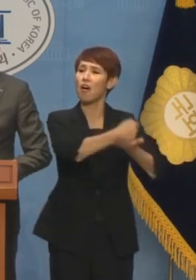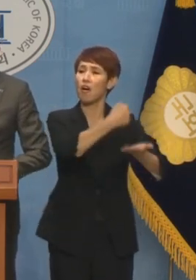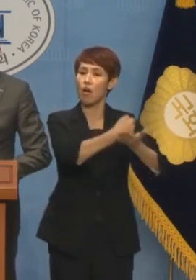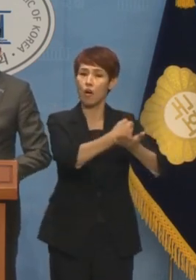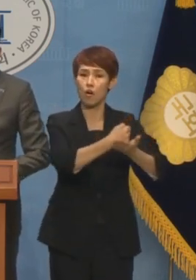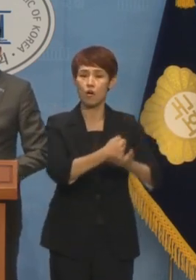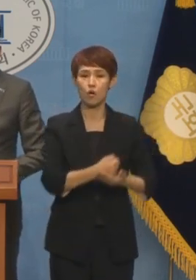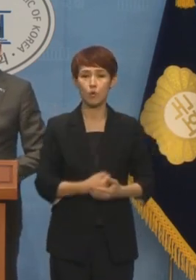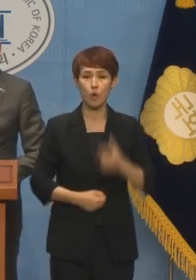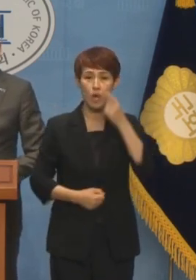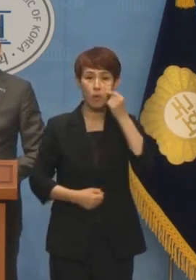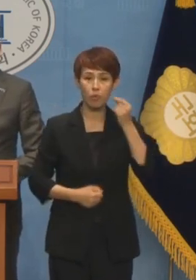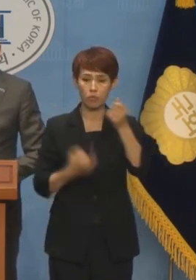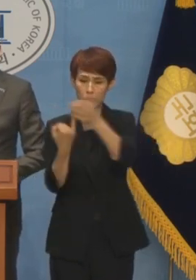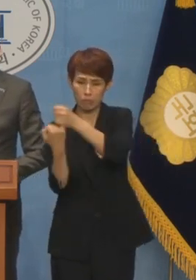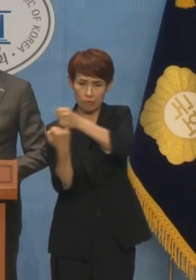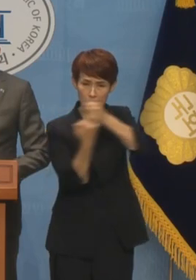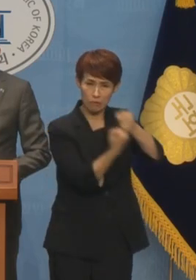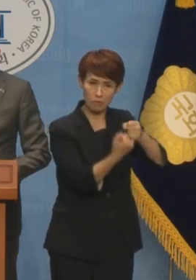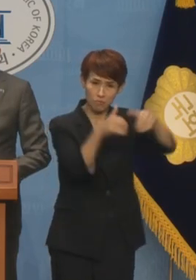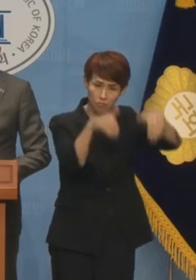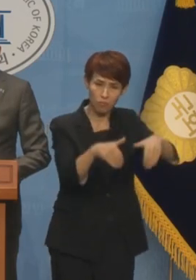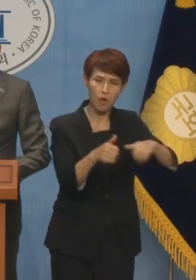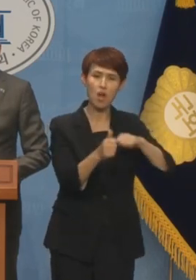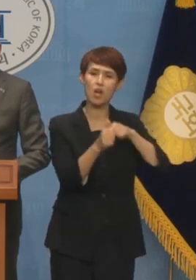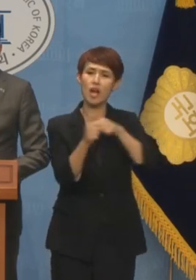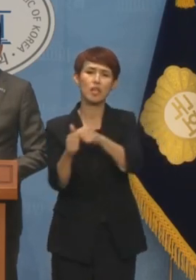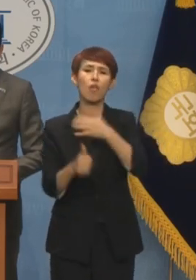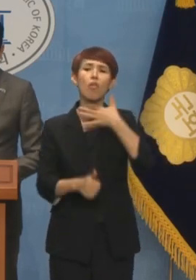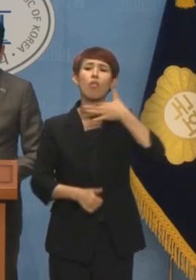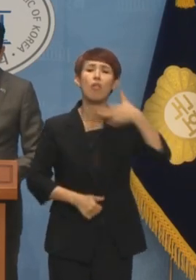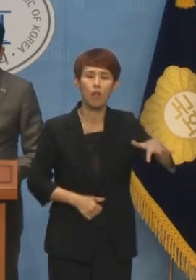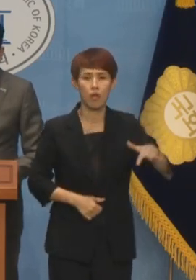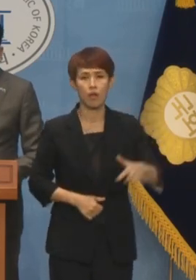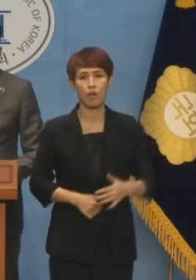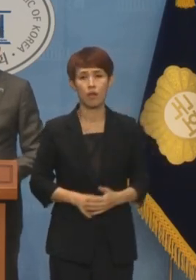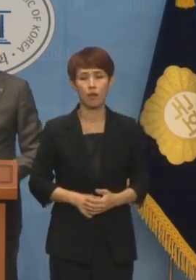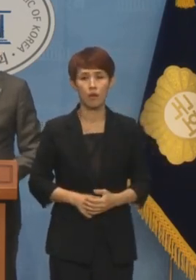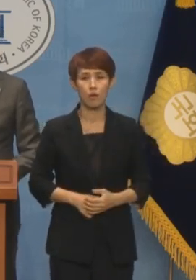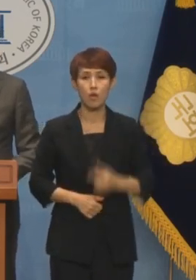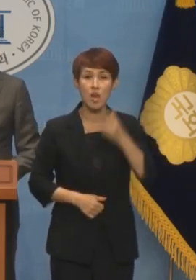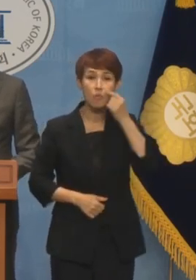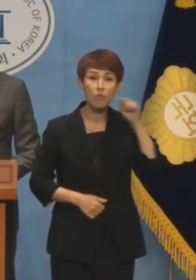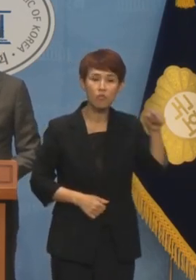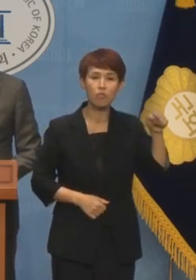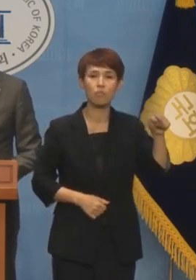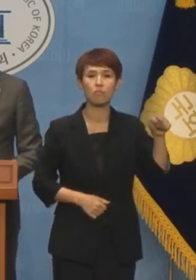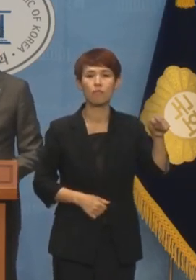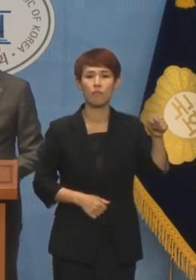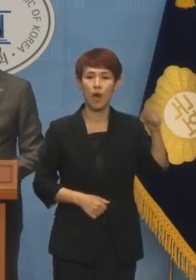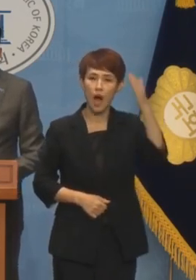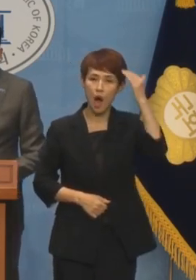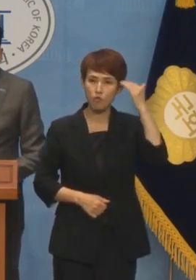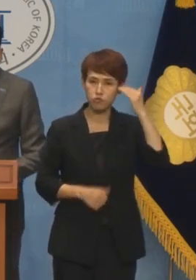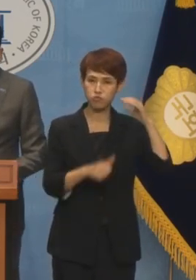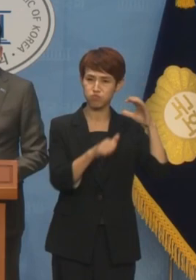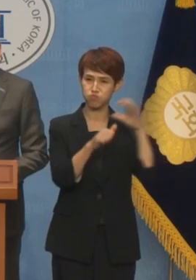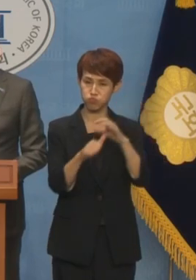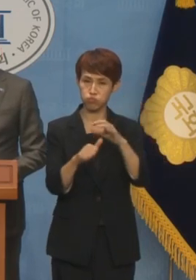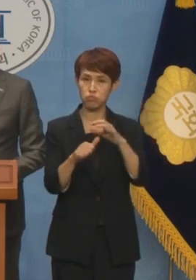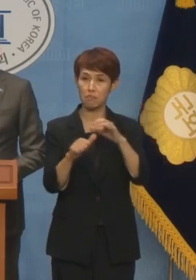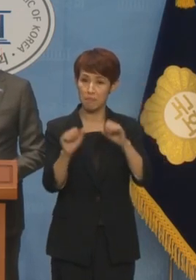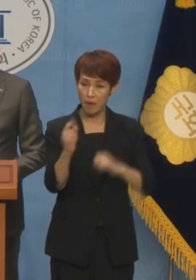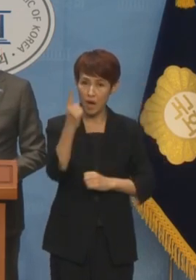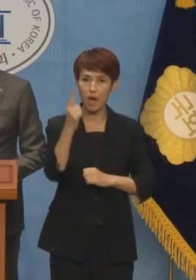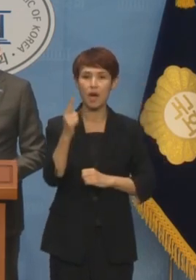위안부나 강제징용의 강제성은 없었다고 거짓말을 해도 일제가 한반도를 강점해 근대화를 앞당겼다는